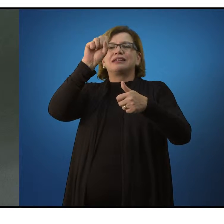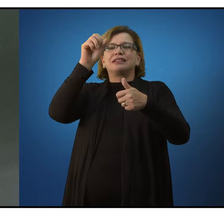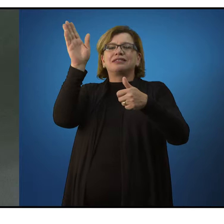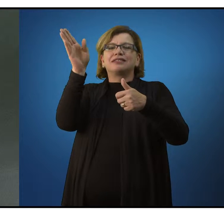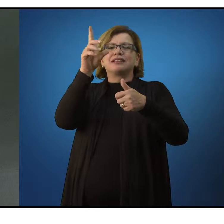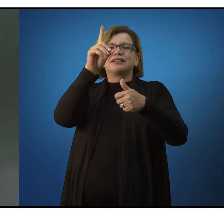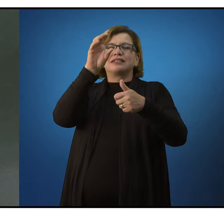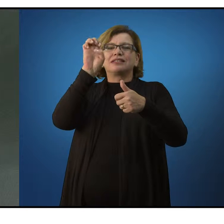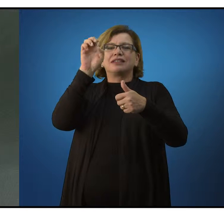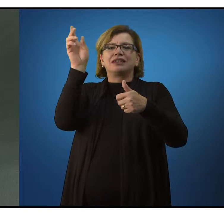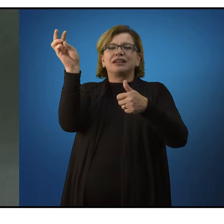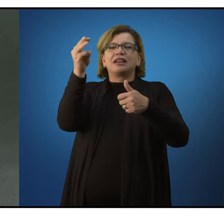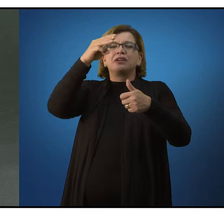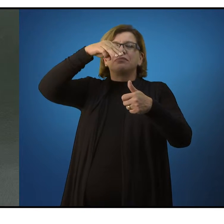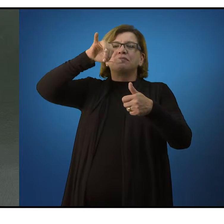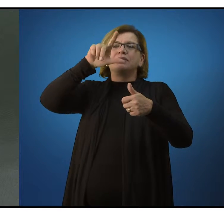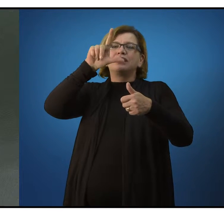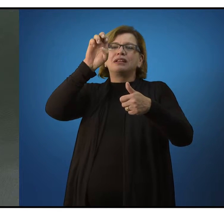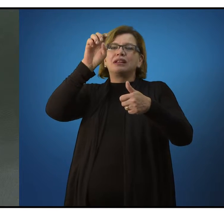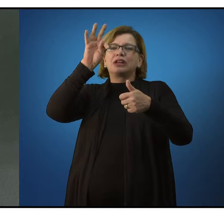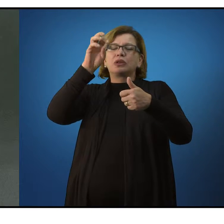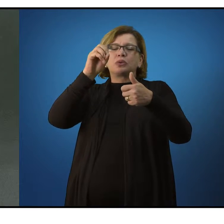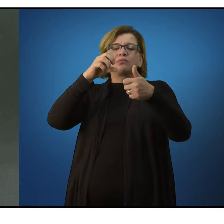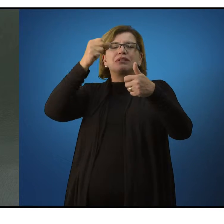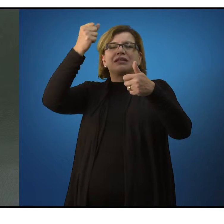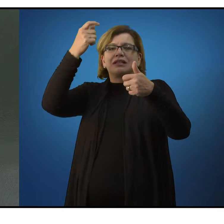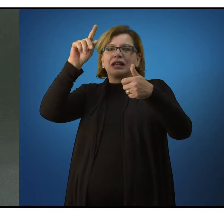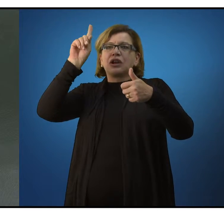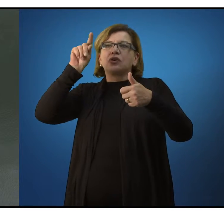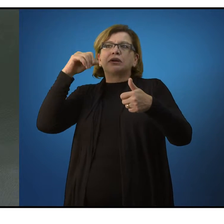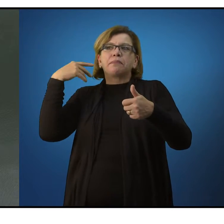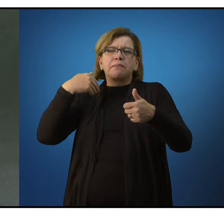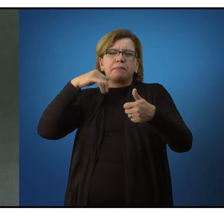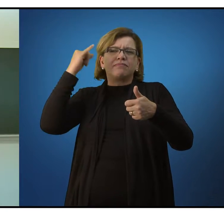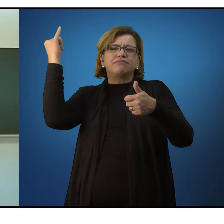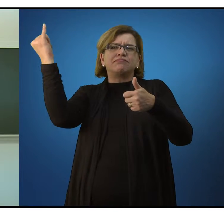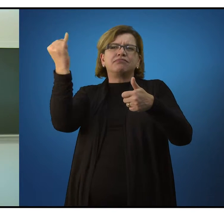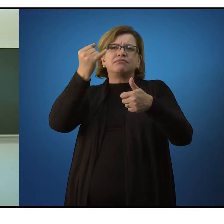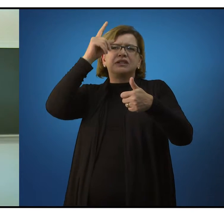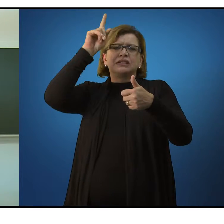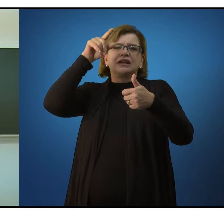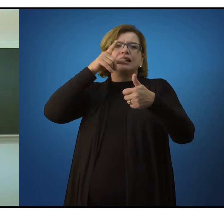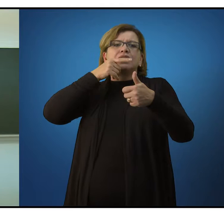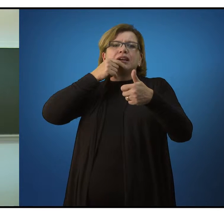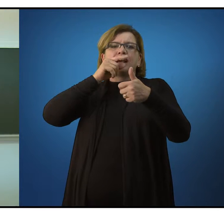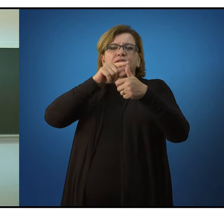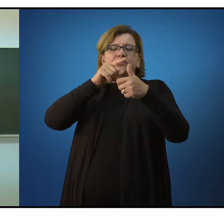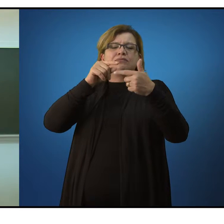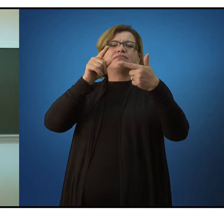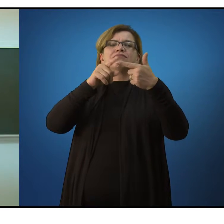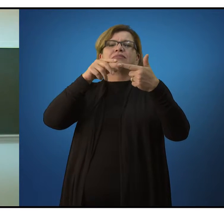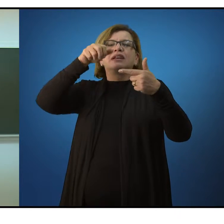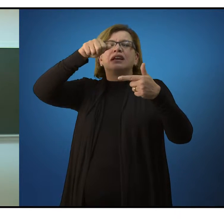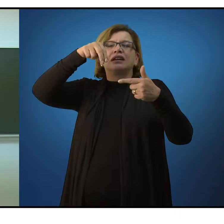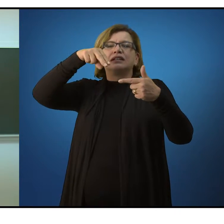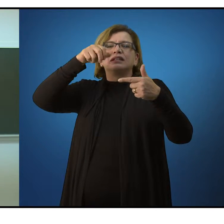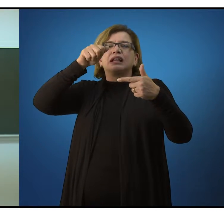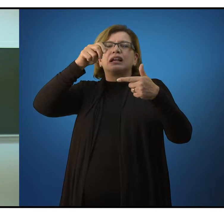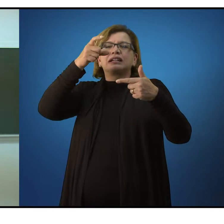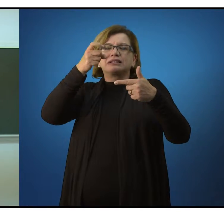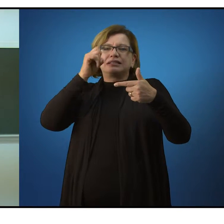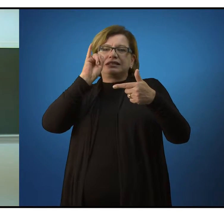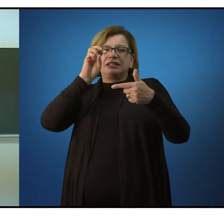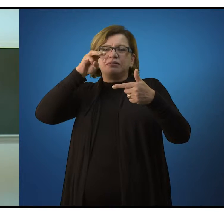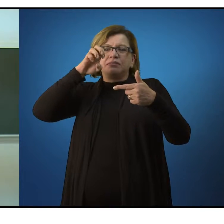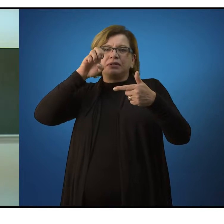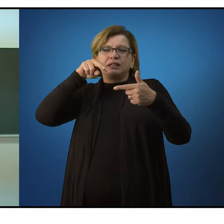de Mileto vai dizer que a água é a substância primordial, Anaxímenes vai dizer que é o ar, Pitágoras